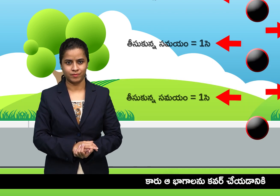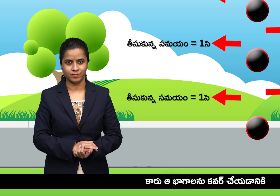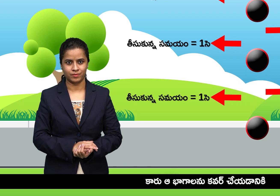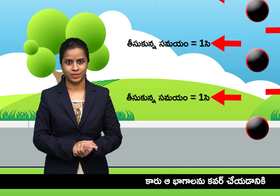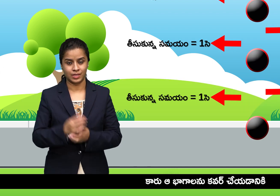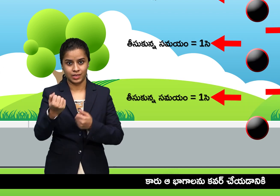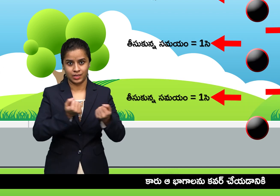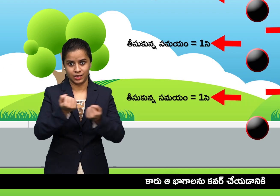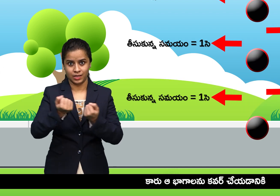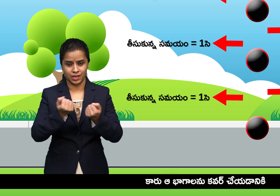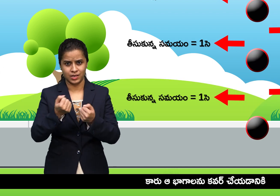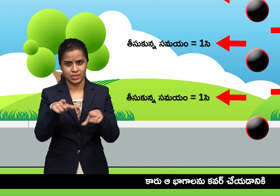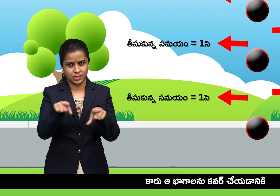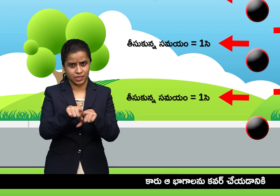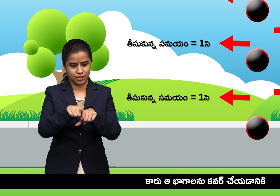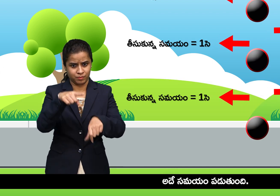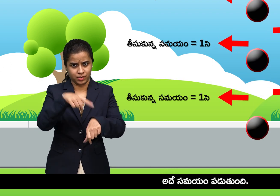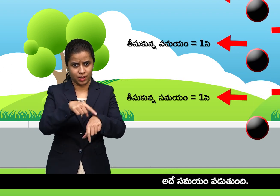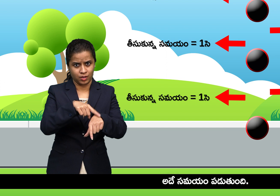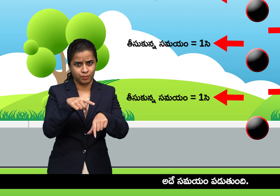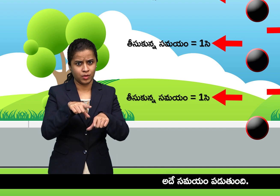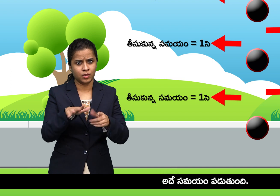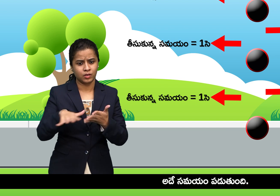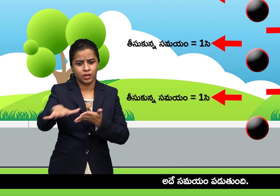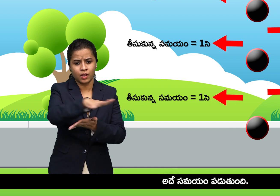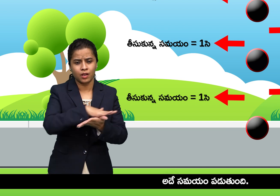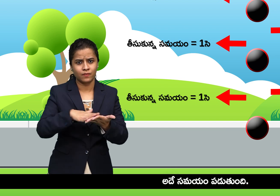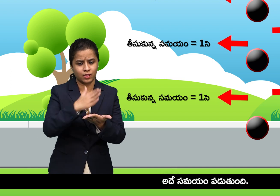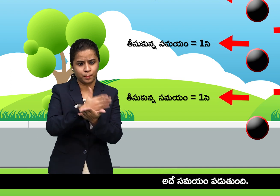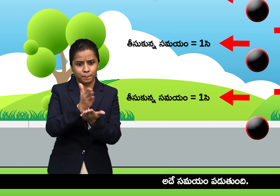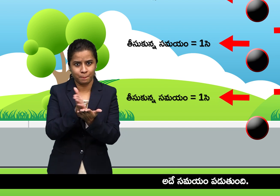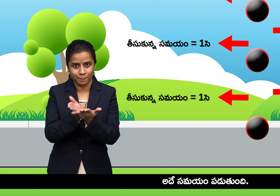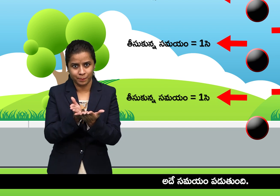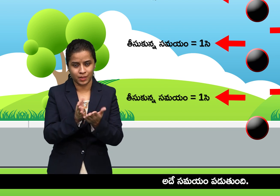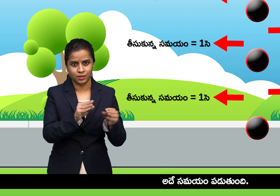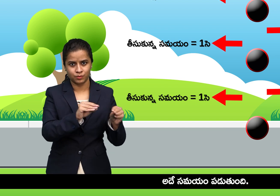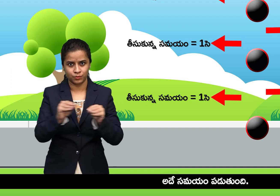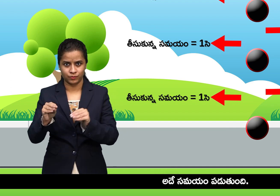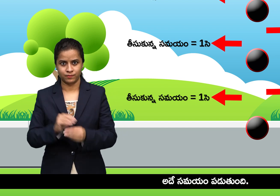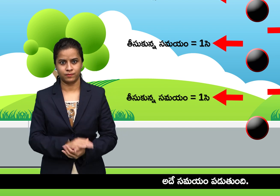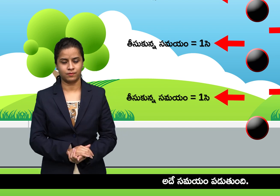కారు ఆ భాగాలను కవర్ చేయడానికి అదే సమయం పడుతుంది.